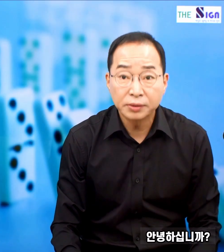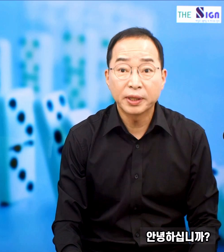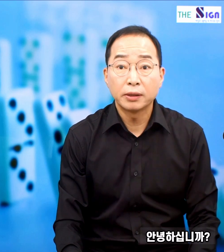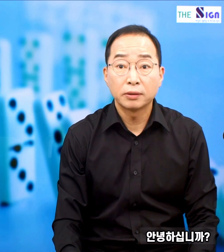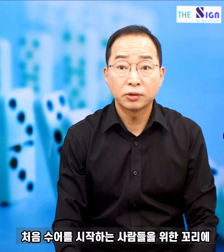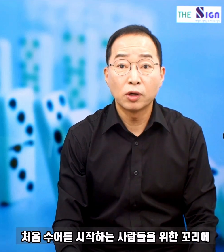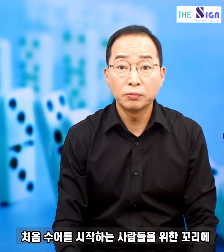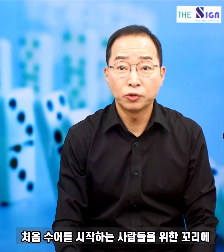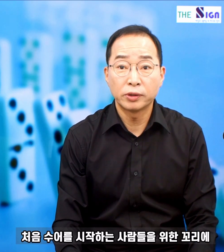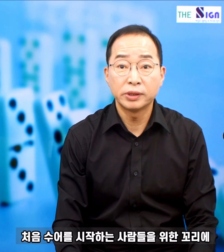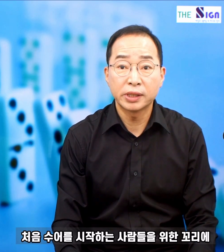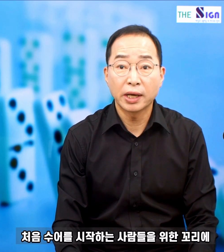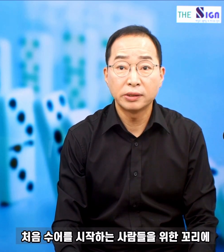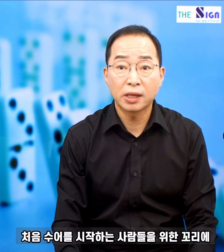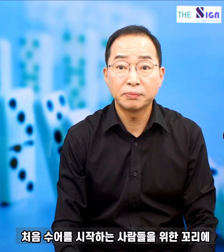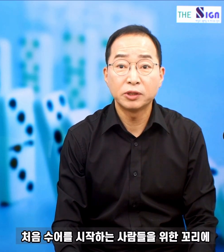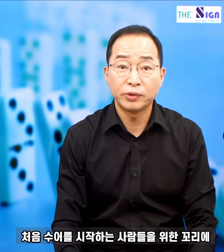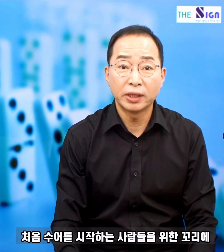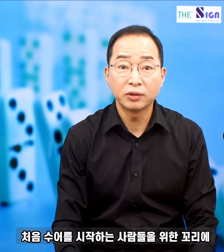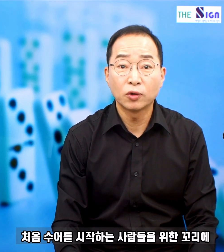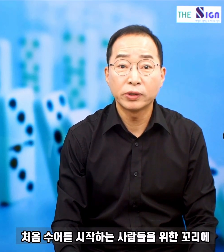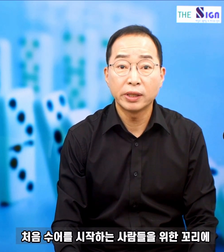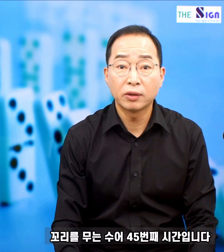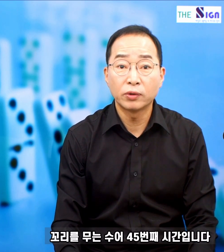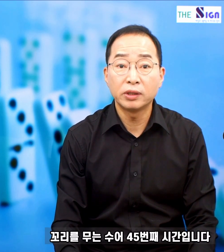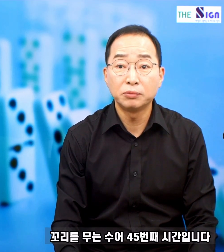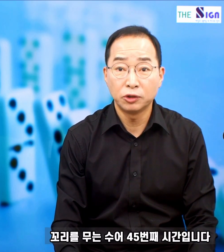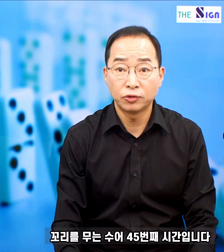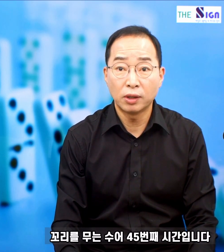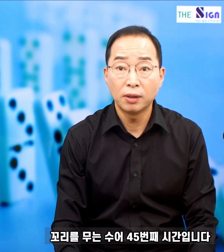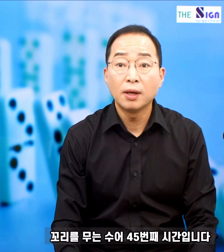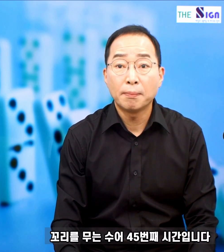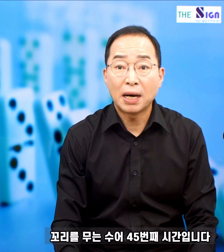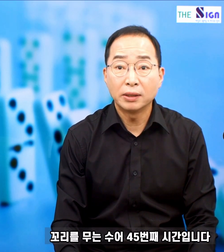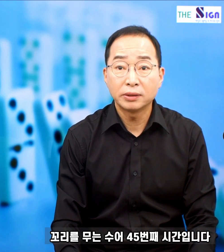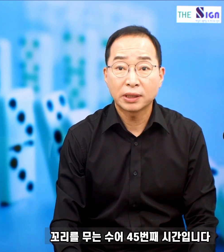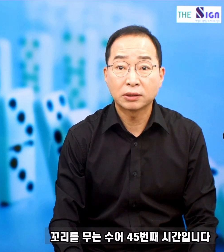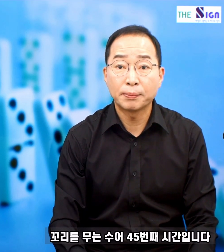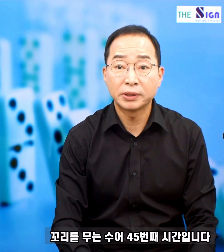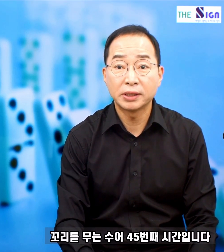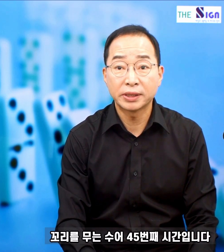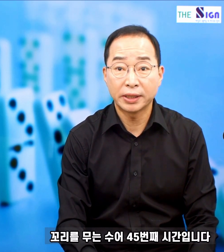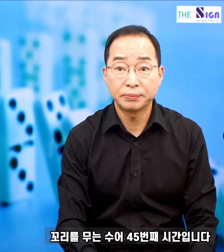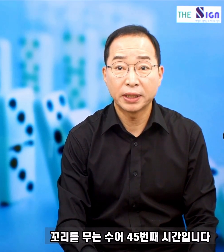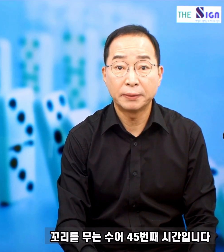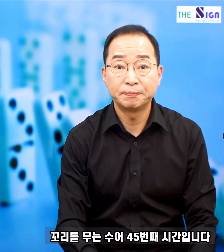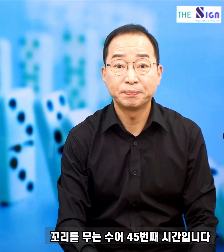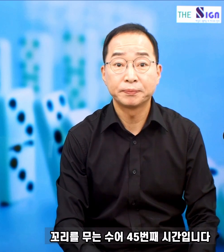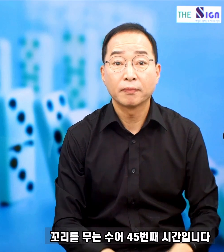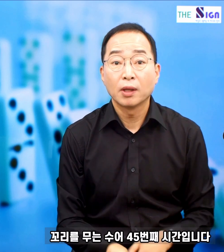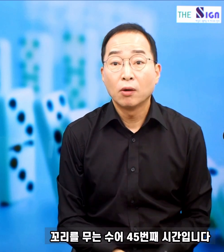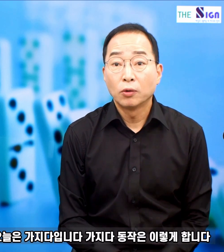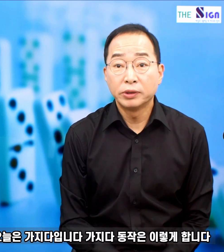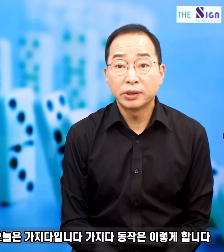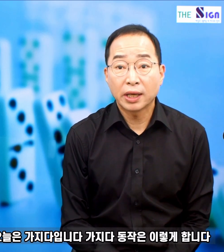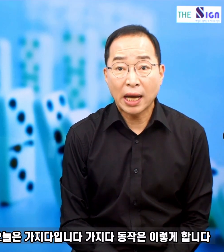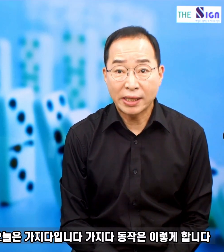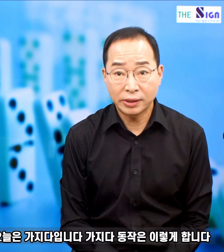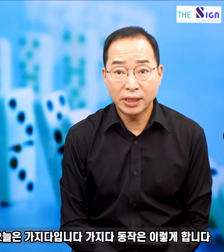안녕하십니까. 처음 수어를 시작하는 사람들을 위한 꼬리에 꼬리를 무는 수어 45번째 시간입니다. 오늘은